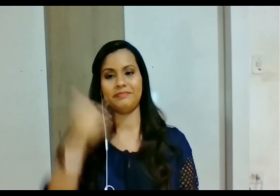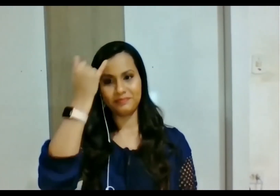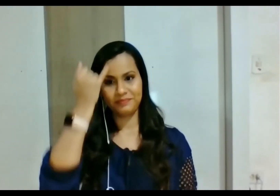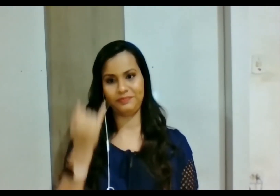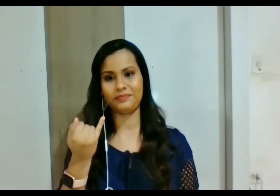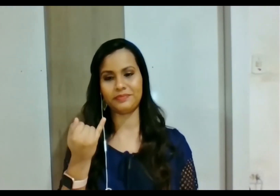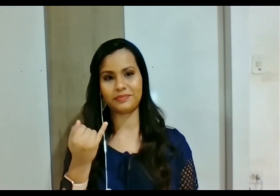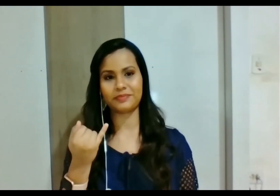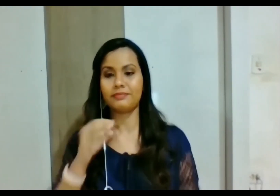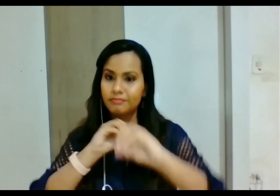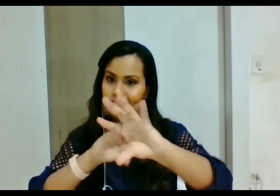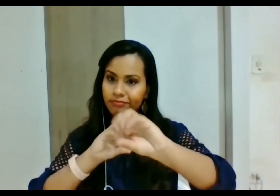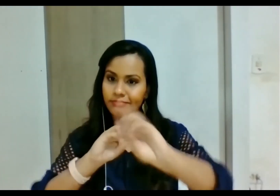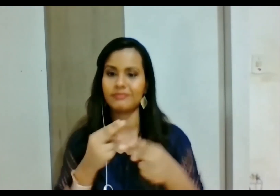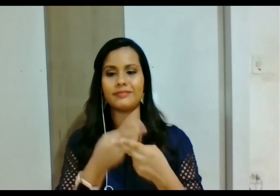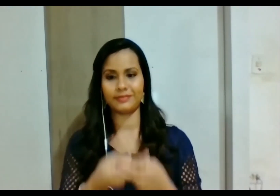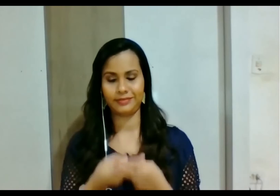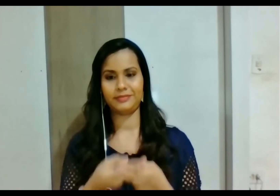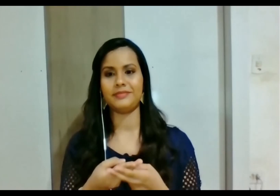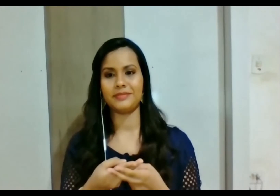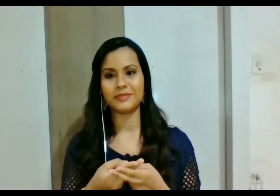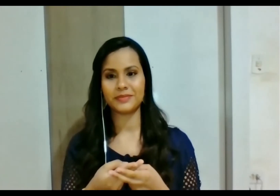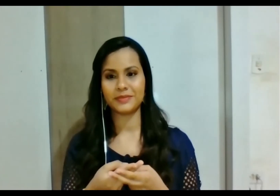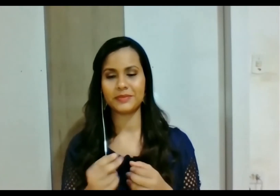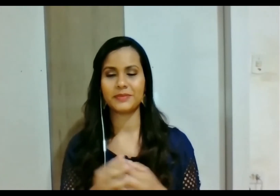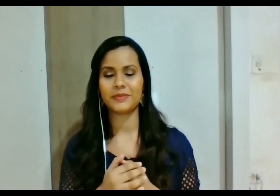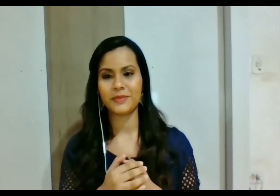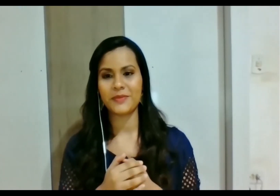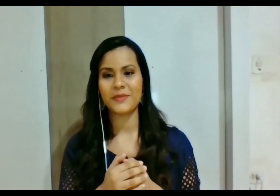Também, professor Jorge, por ensinar, ter paciência.